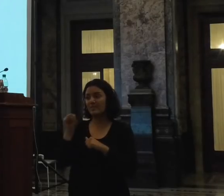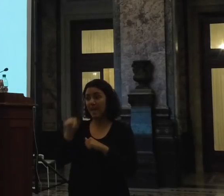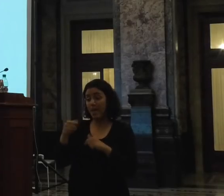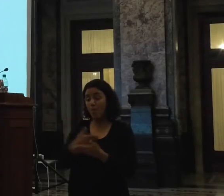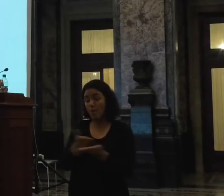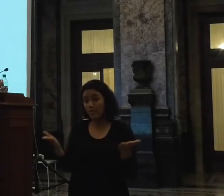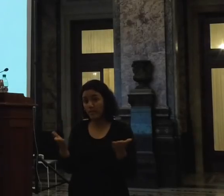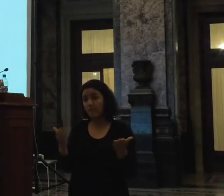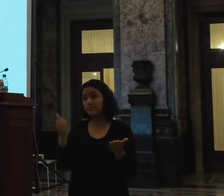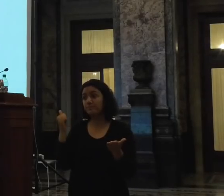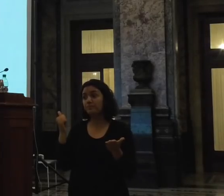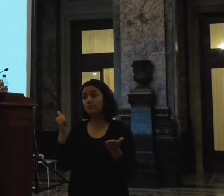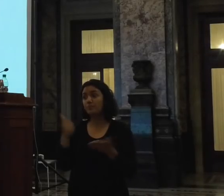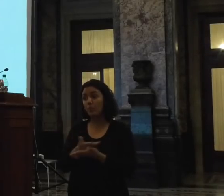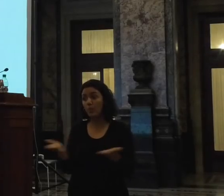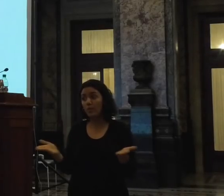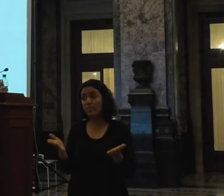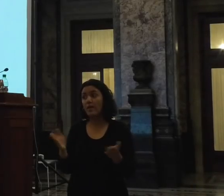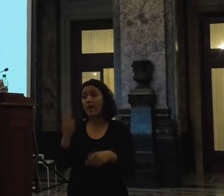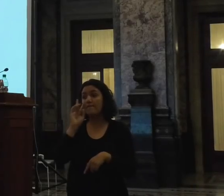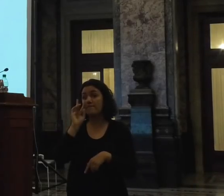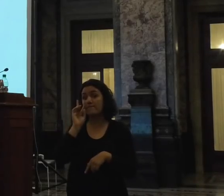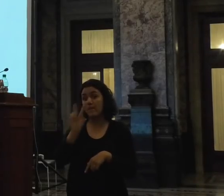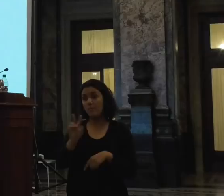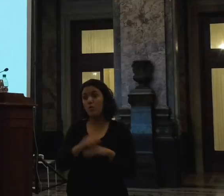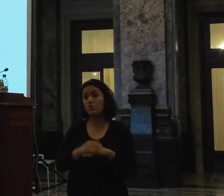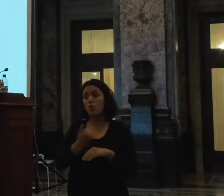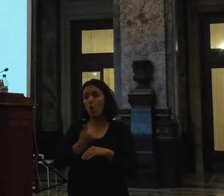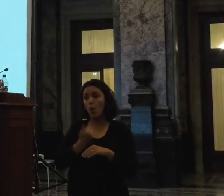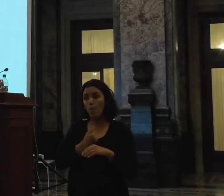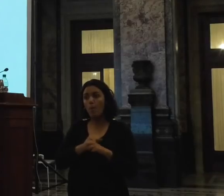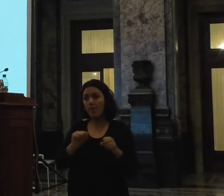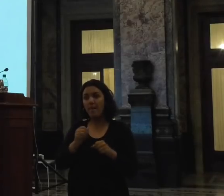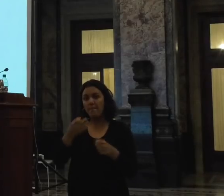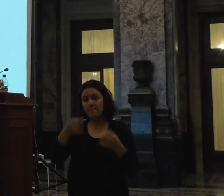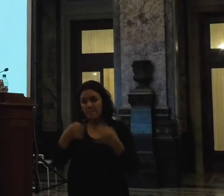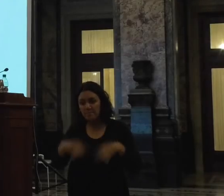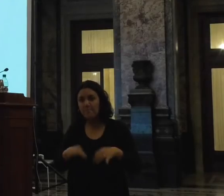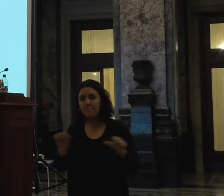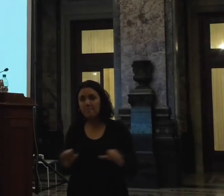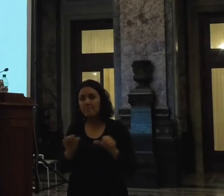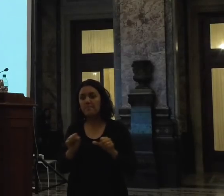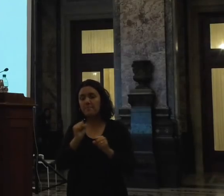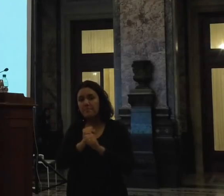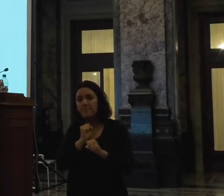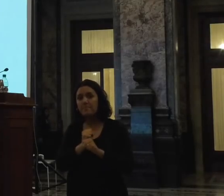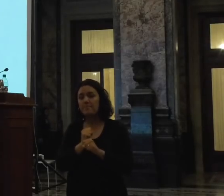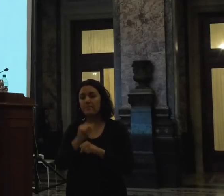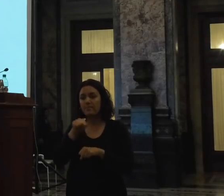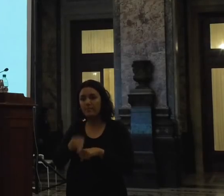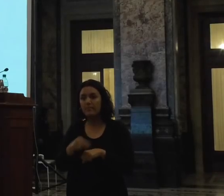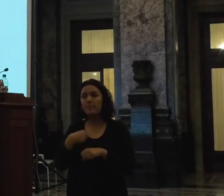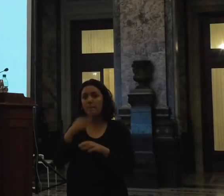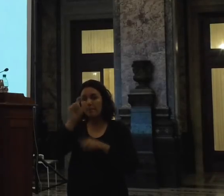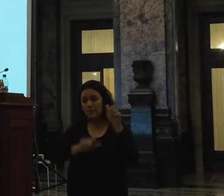que cuando vemos cuál es el rendimiento en la otra localidad a la que los sujetos atendieron, con la